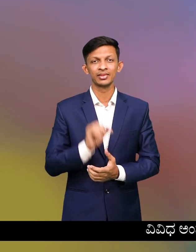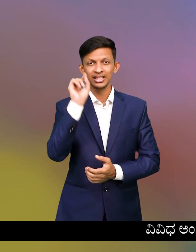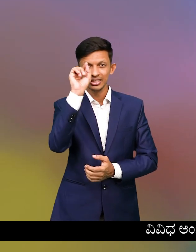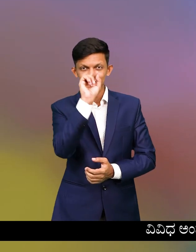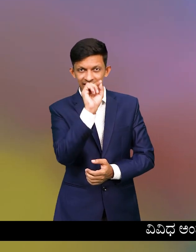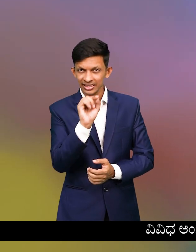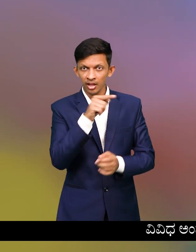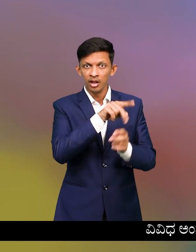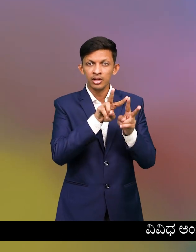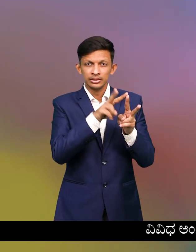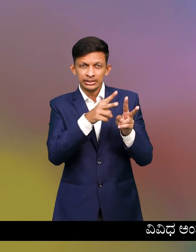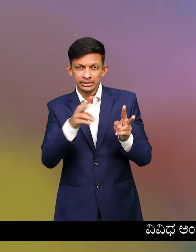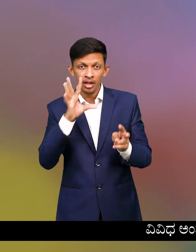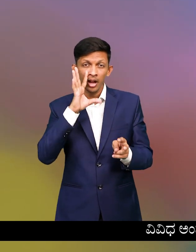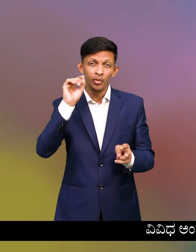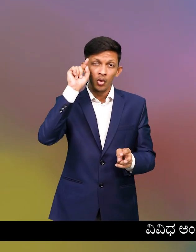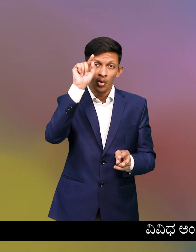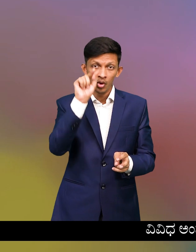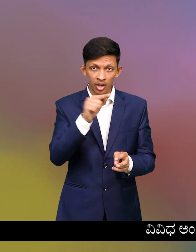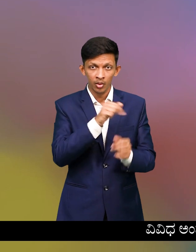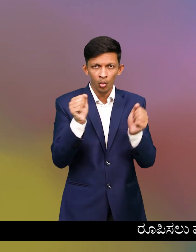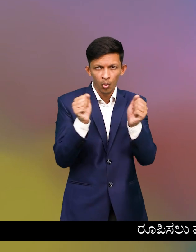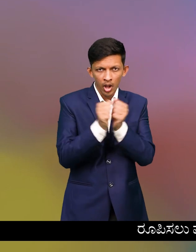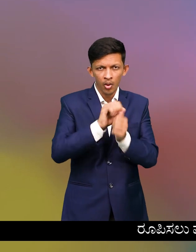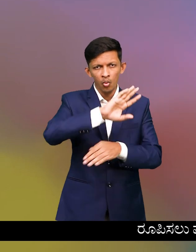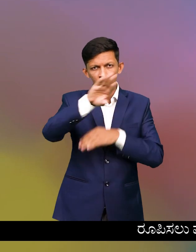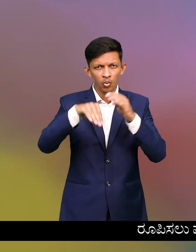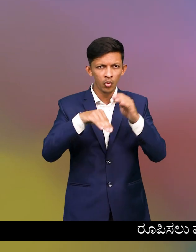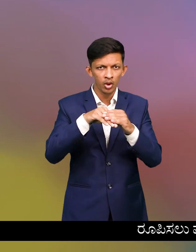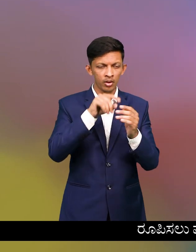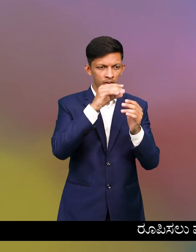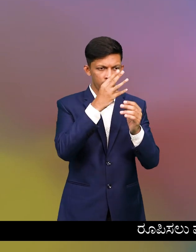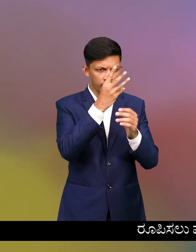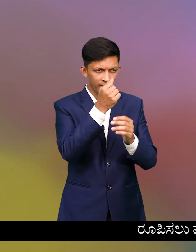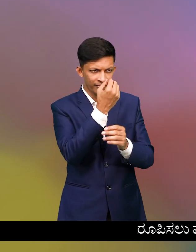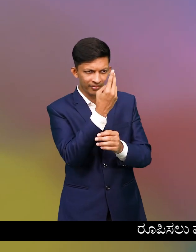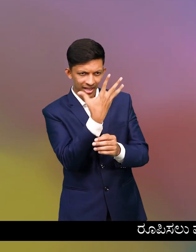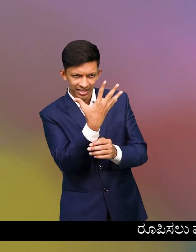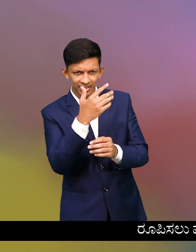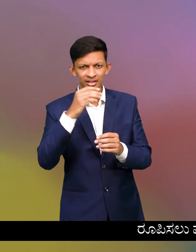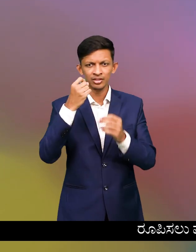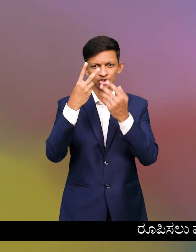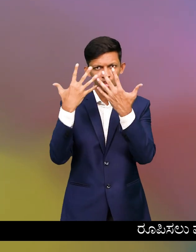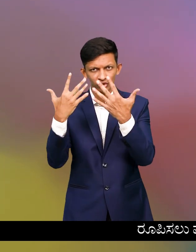ಅಂಶಗಳ ಪರಮಾಣುಗಳು ರಾಸಾಯನಿಕ ಸಂಯುಕ್ತಗಳನ್ನು ರೂಪಿಸಲು ಪೂರ್ಣ ಸಂಖ್ಯೆಯ ಅನುಪಾತಗಳಲ್ಲಿ